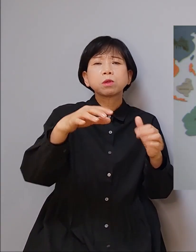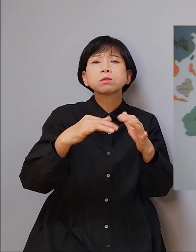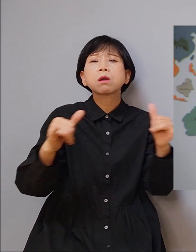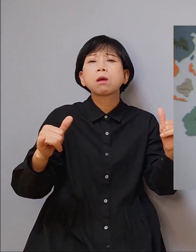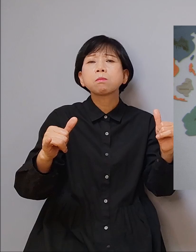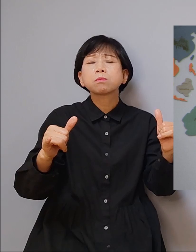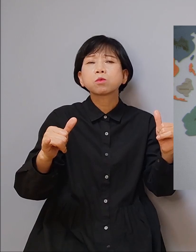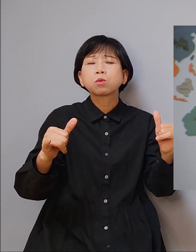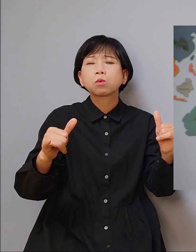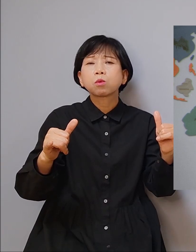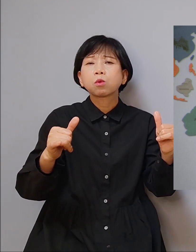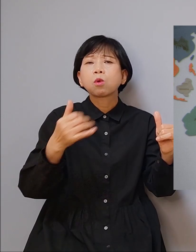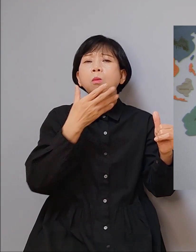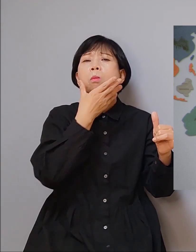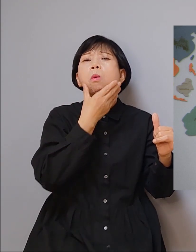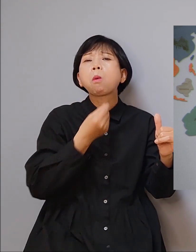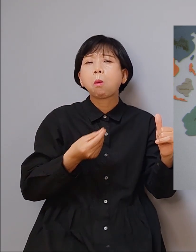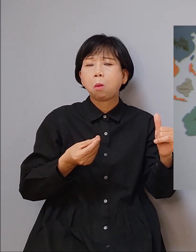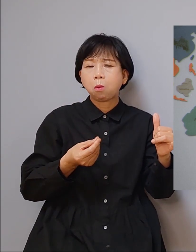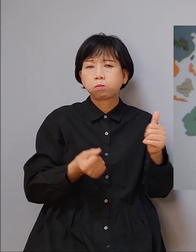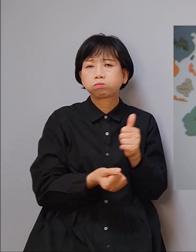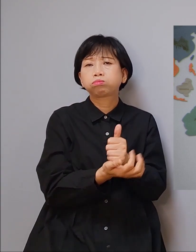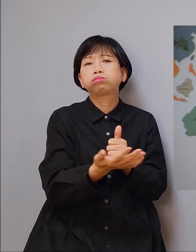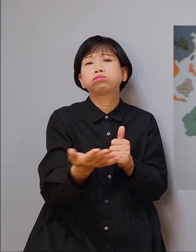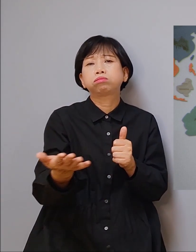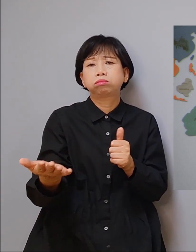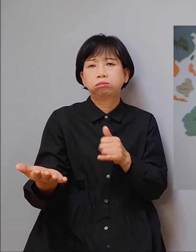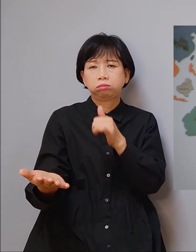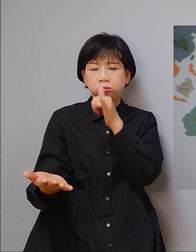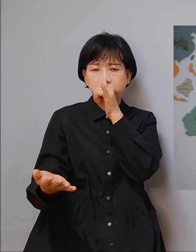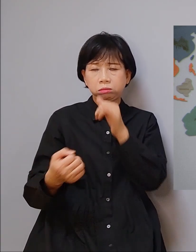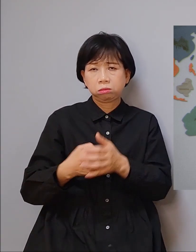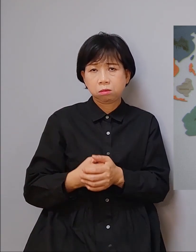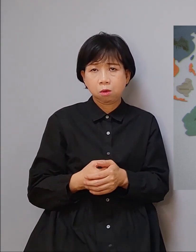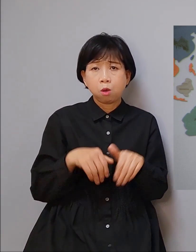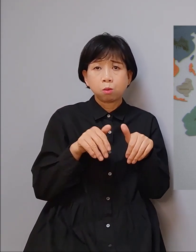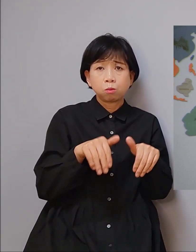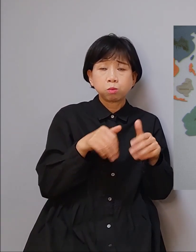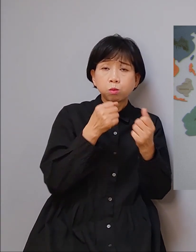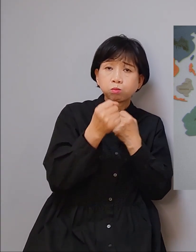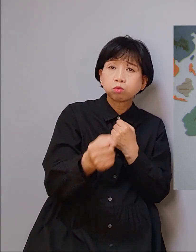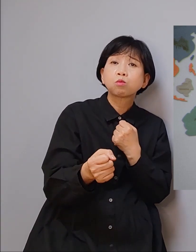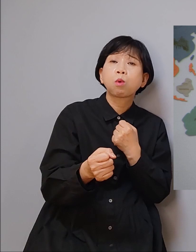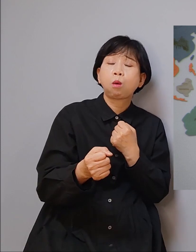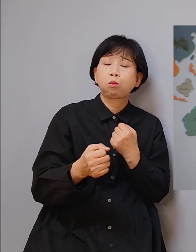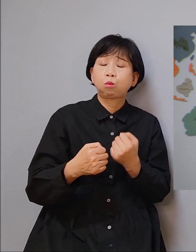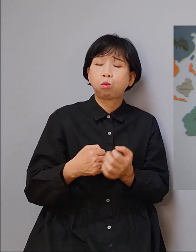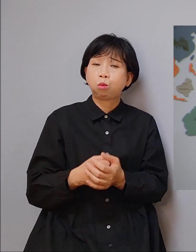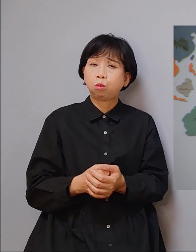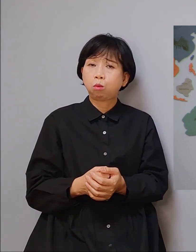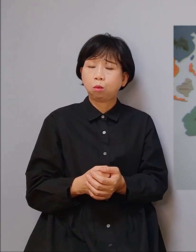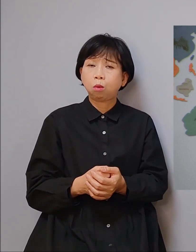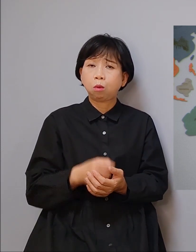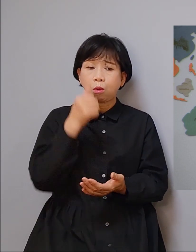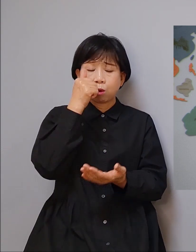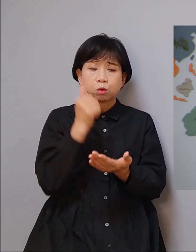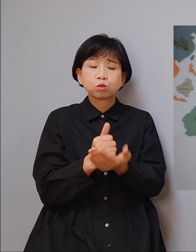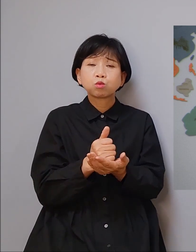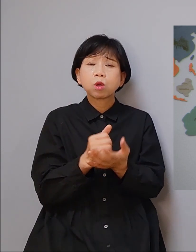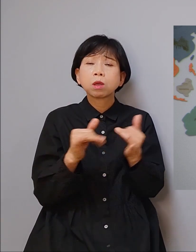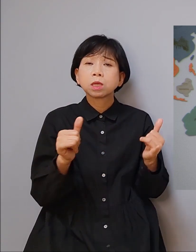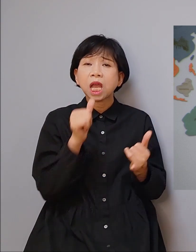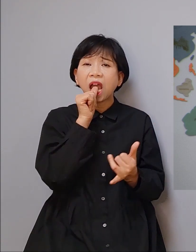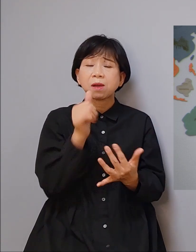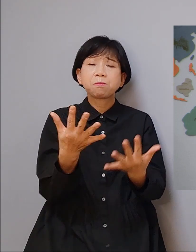주십니다. 노예이자 제수였지만 어디를 가나 영향력이 꽤나 있는 사람, 그 높은 자리로 하나님이 끌어올려